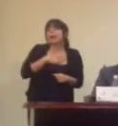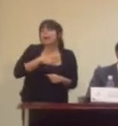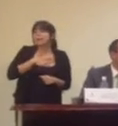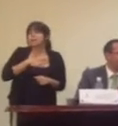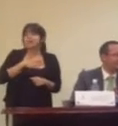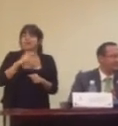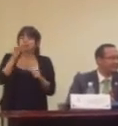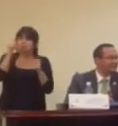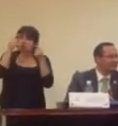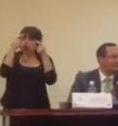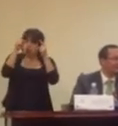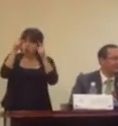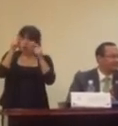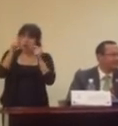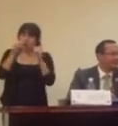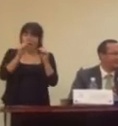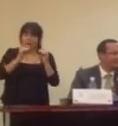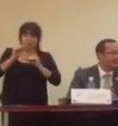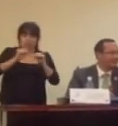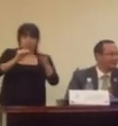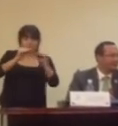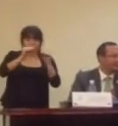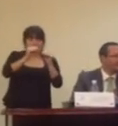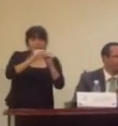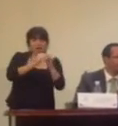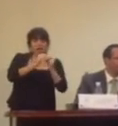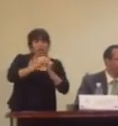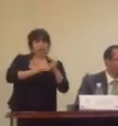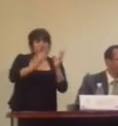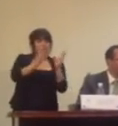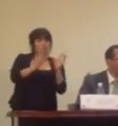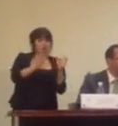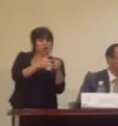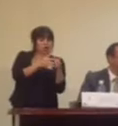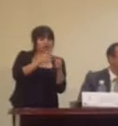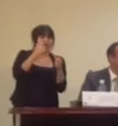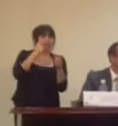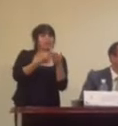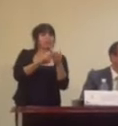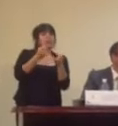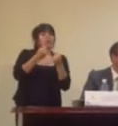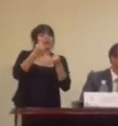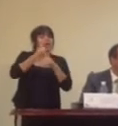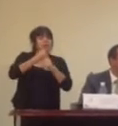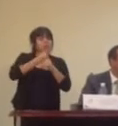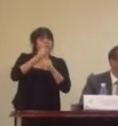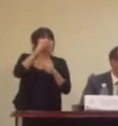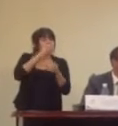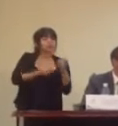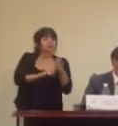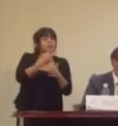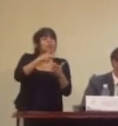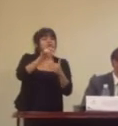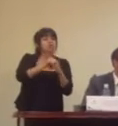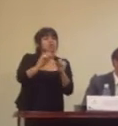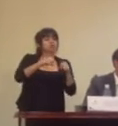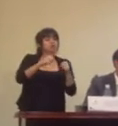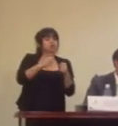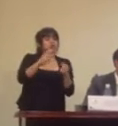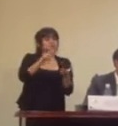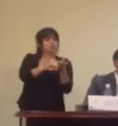importante es que logremos mover al Congreso, la Asociación con el Poder Ejecutivo, en proyectos que tengan viabilidad.